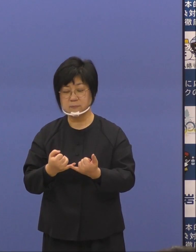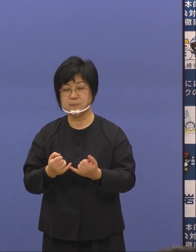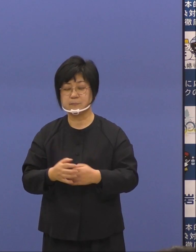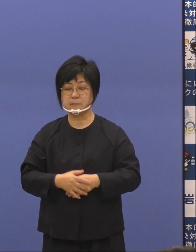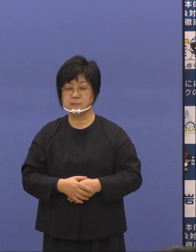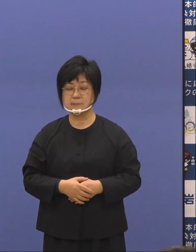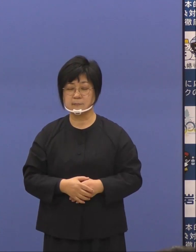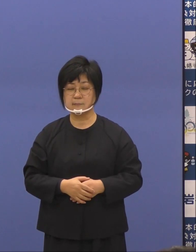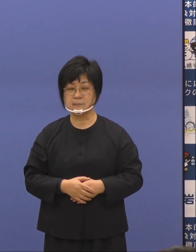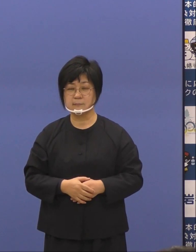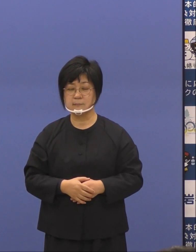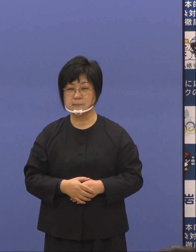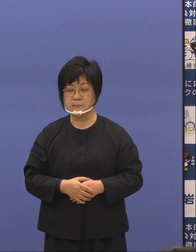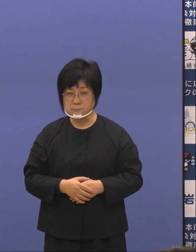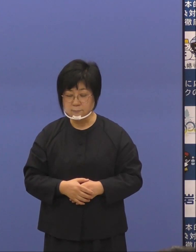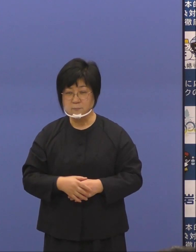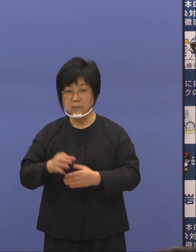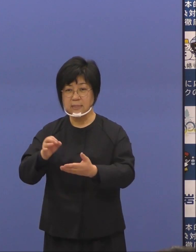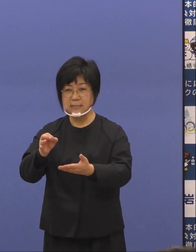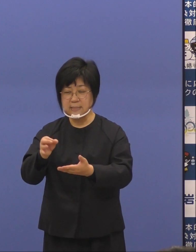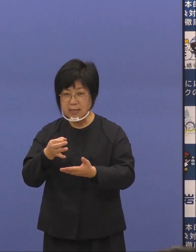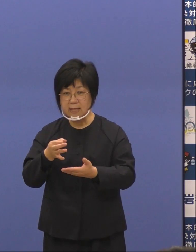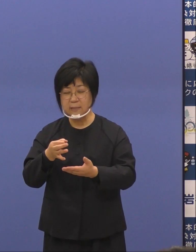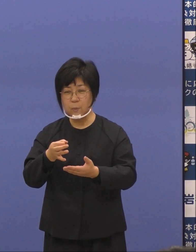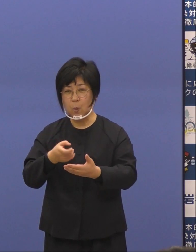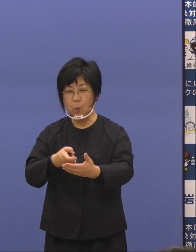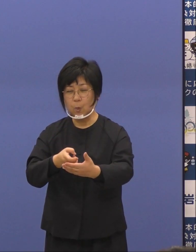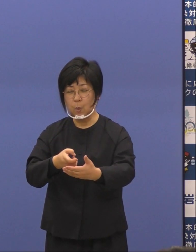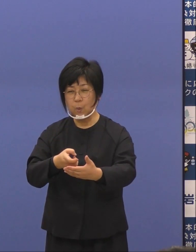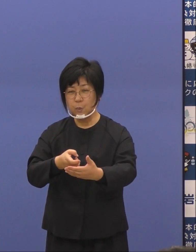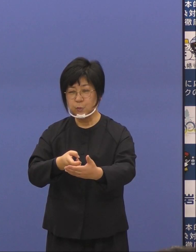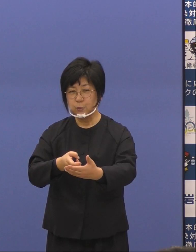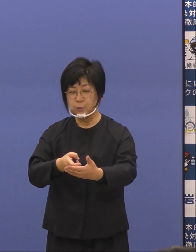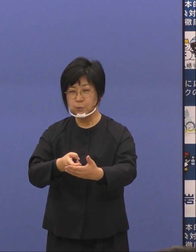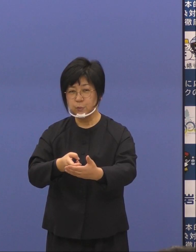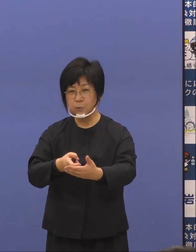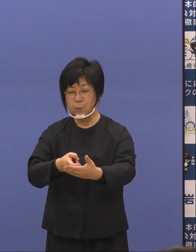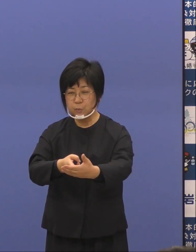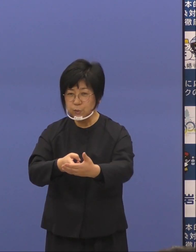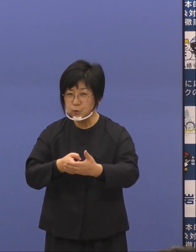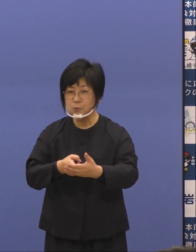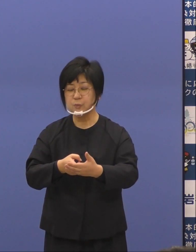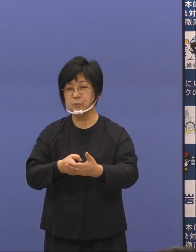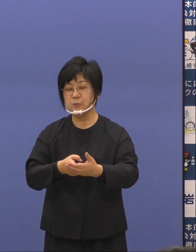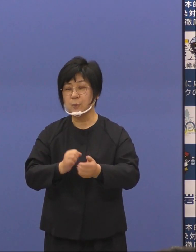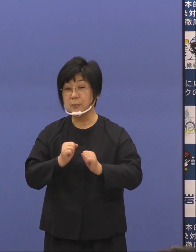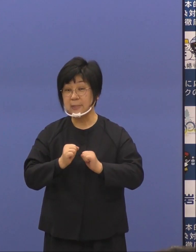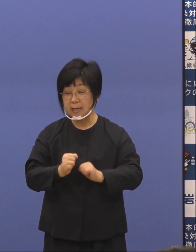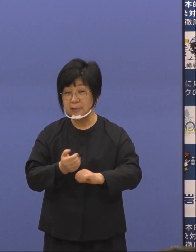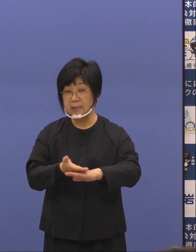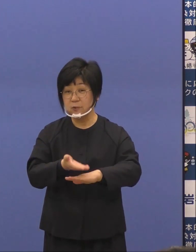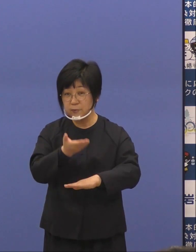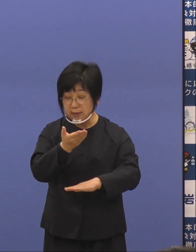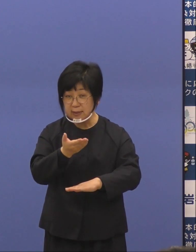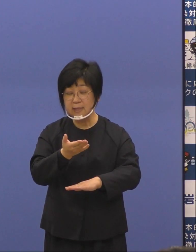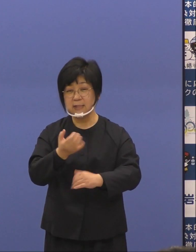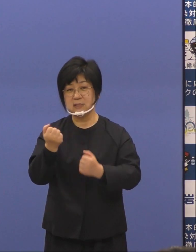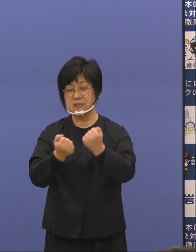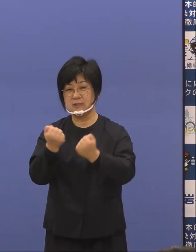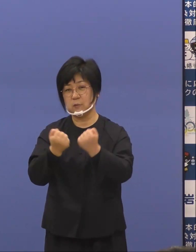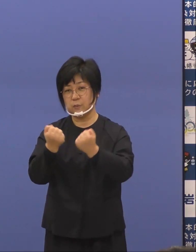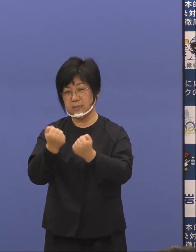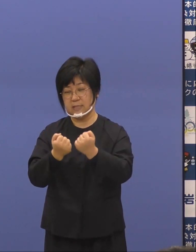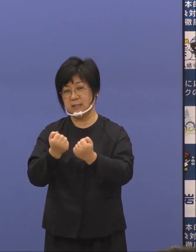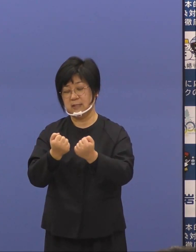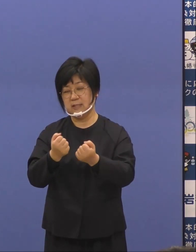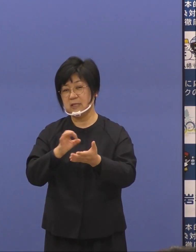への税制優遇をやった上で、自動車関係でこの利